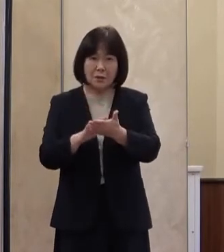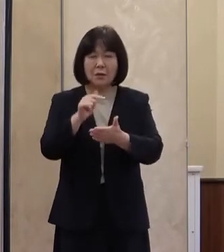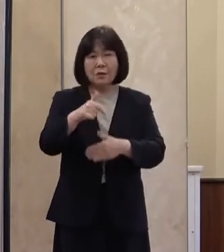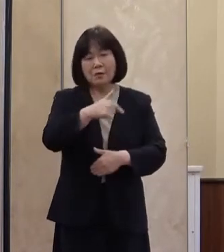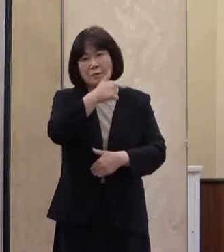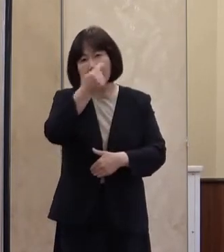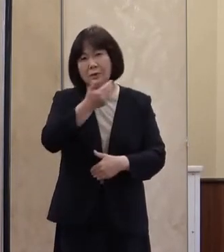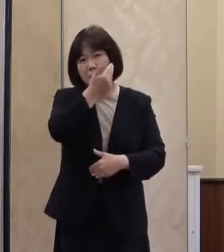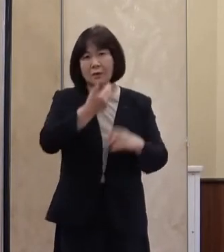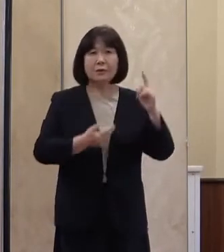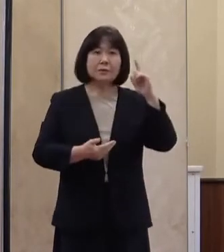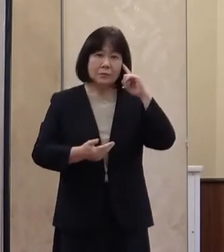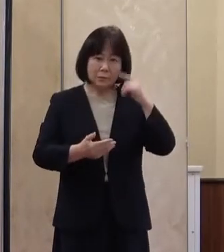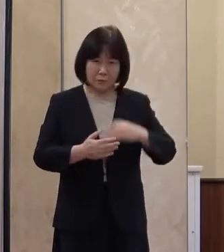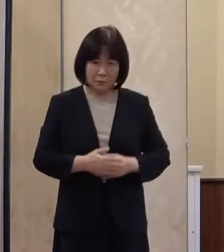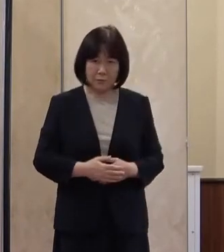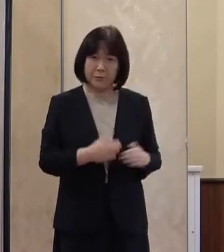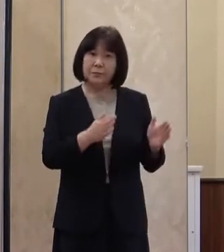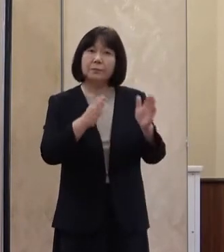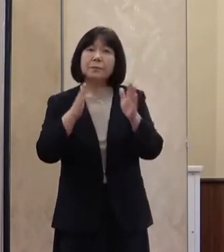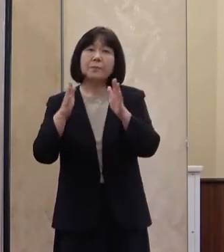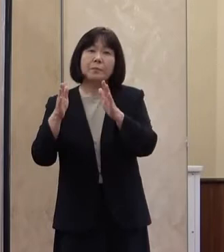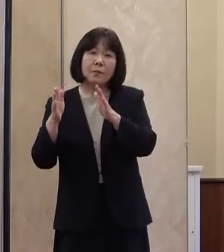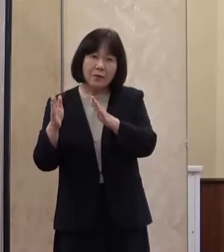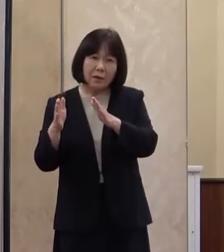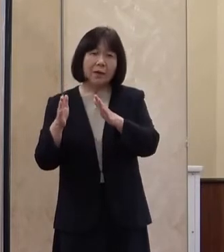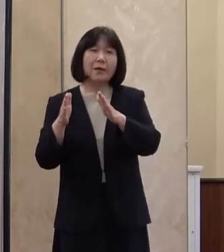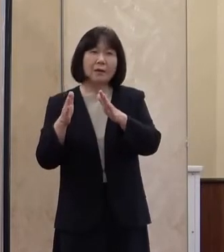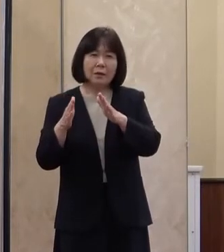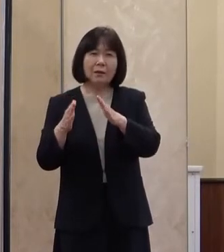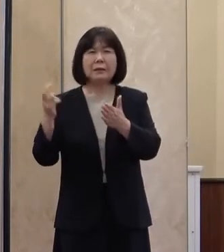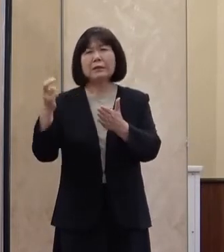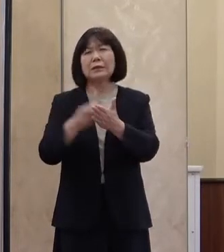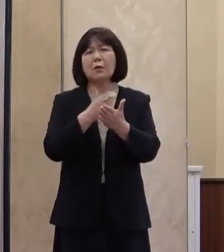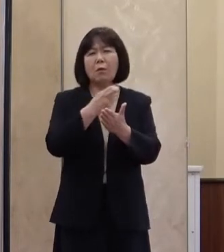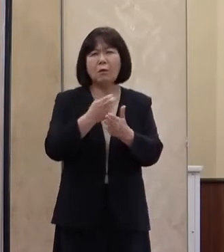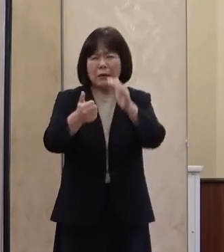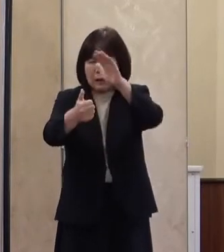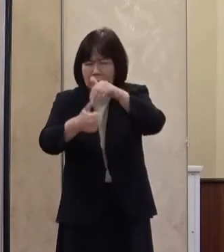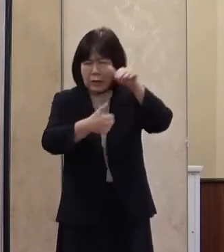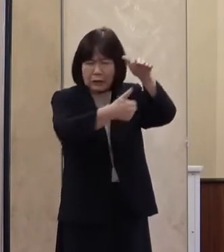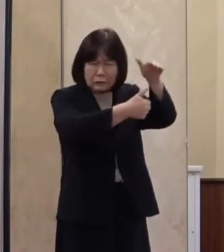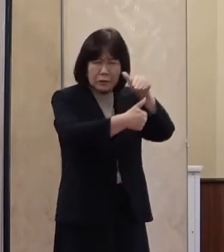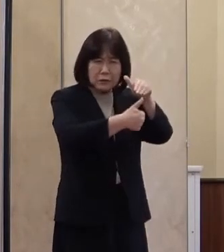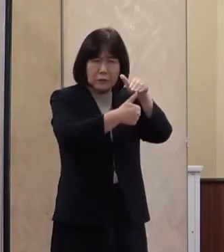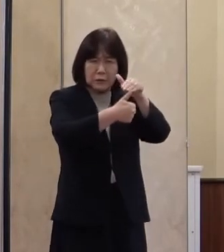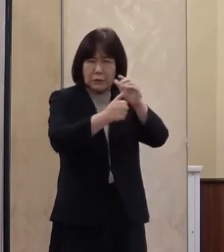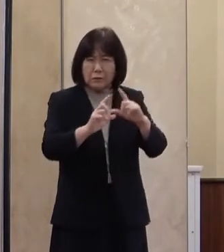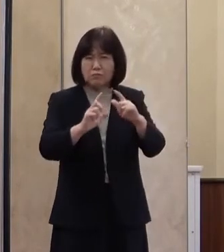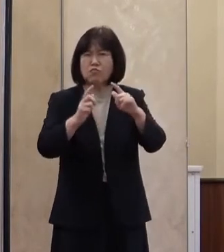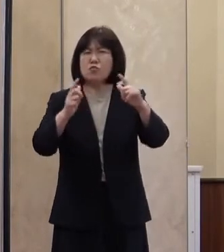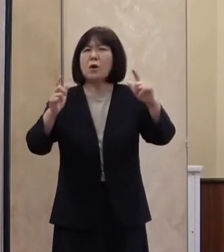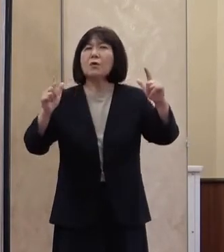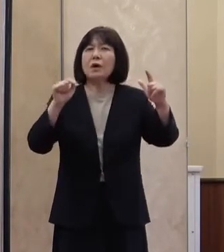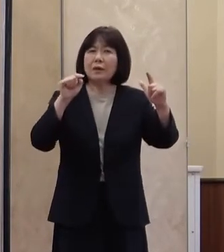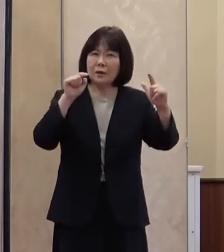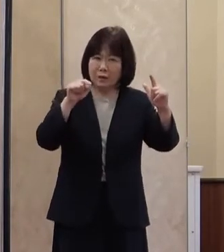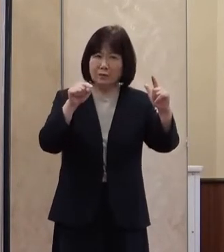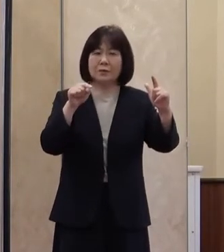常に重要だと思います。で、一方で、その違法な客引きがどんどん増えてですね、